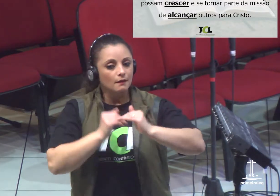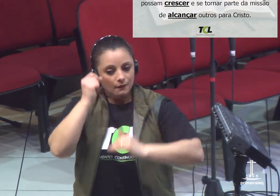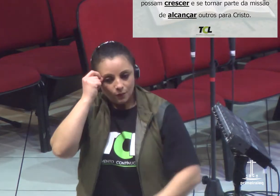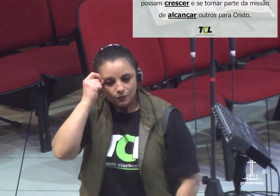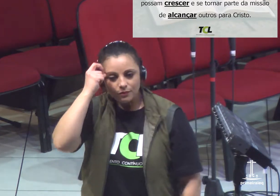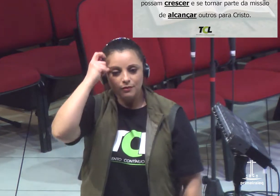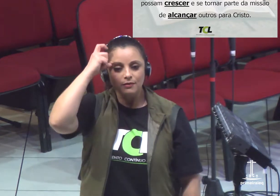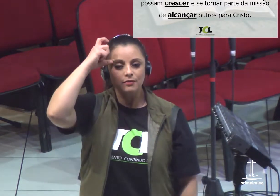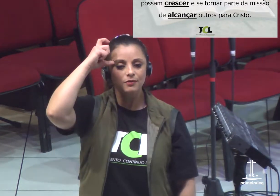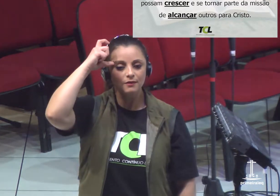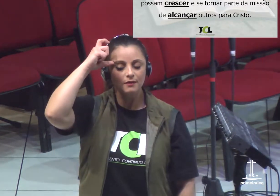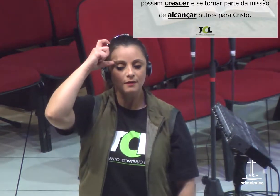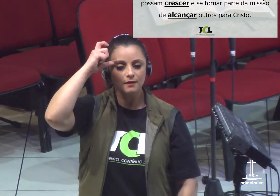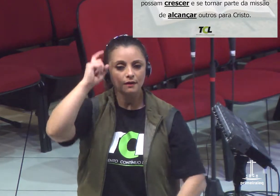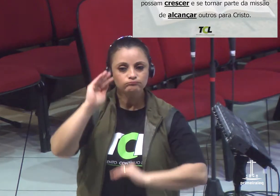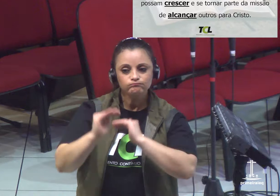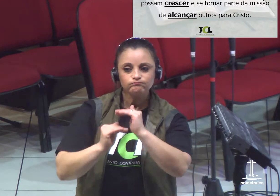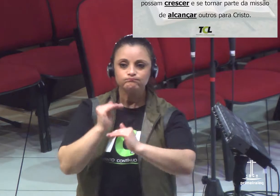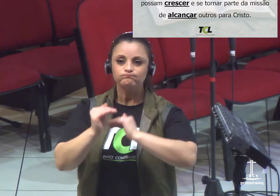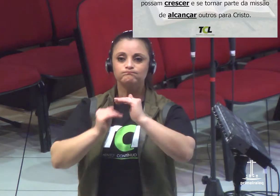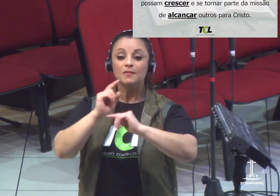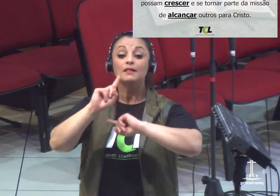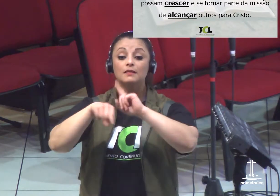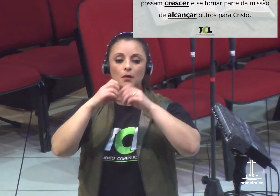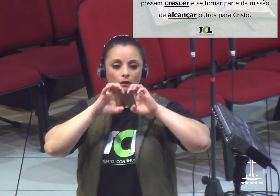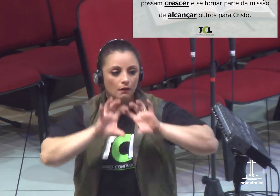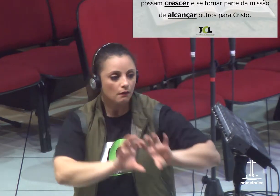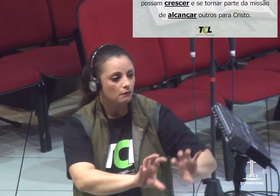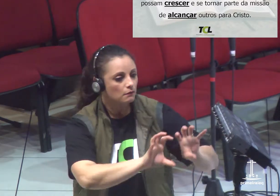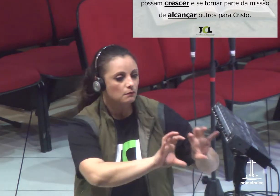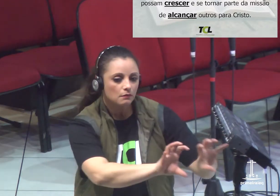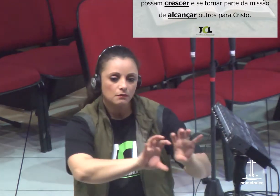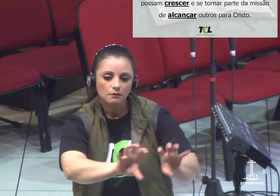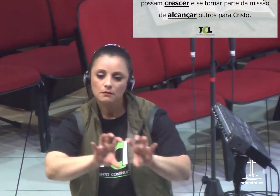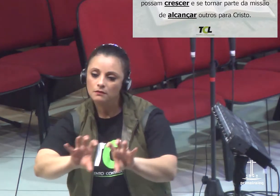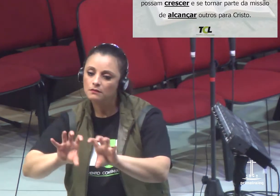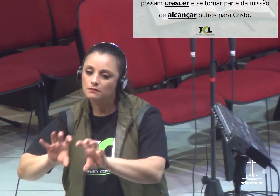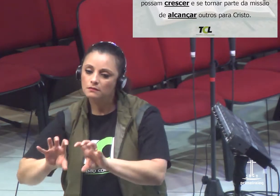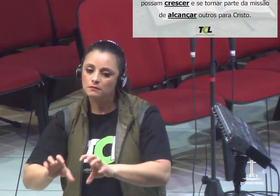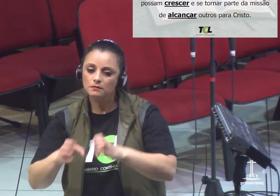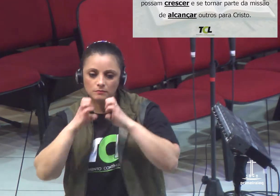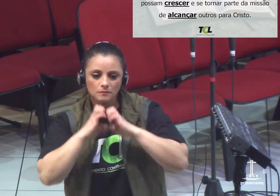vai crescendo, ele passa a alcançar outros para Cristo.